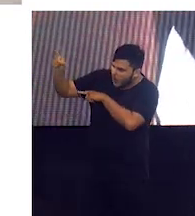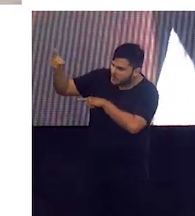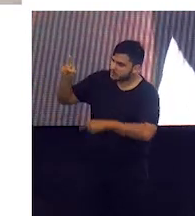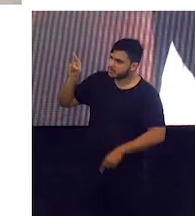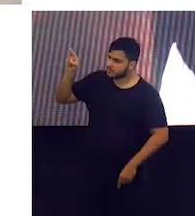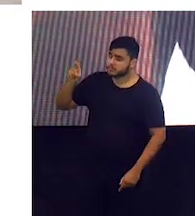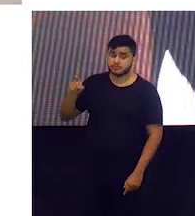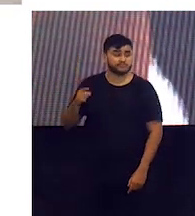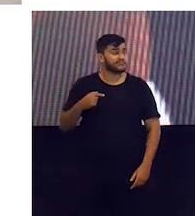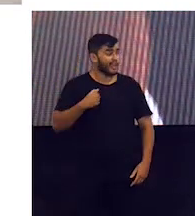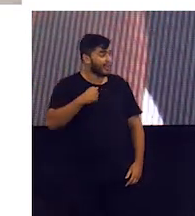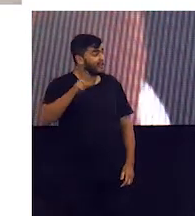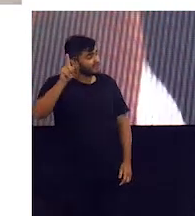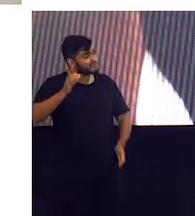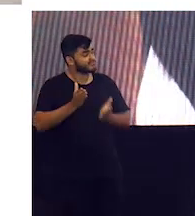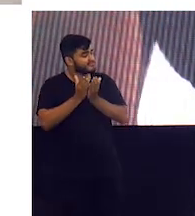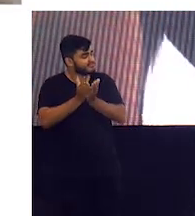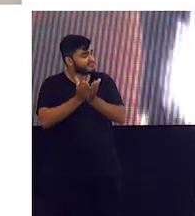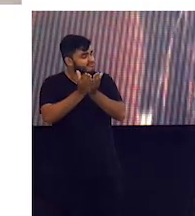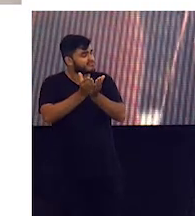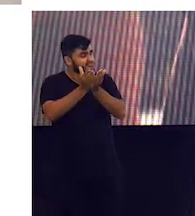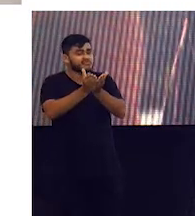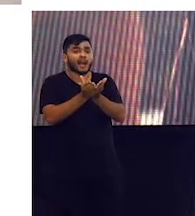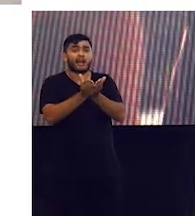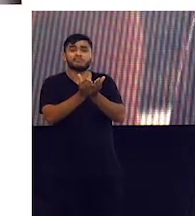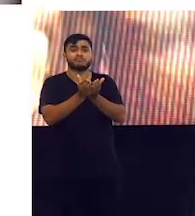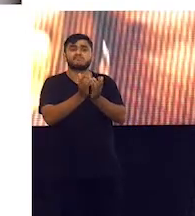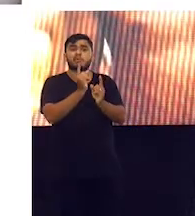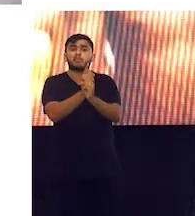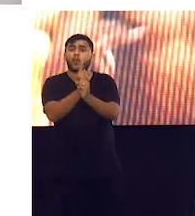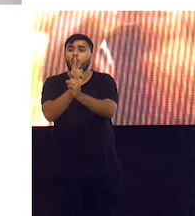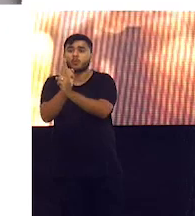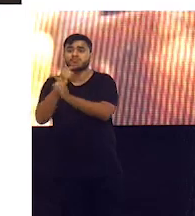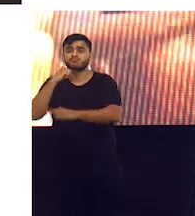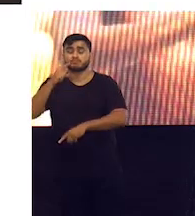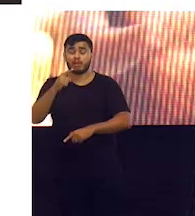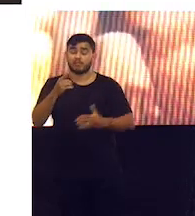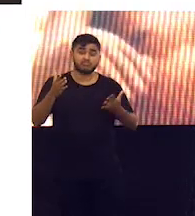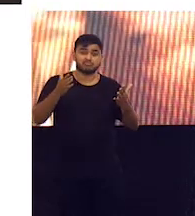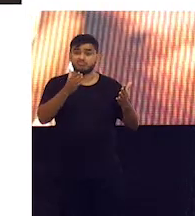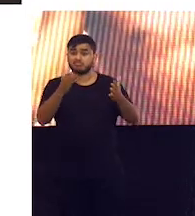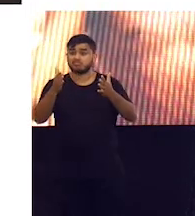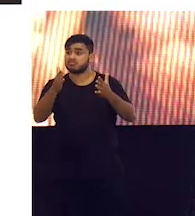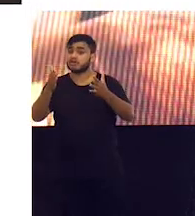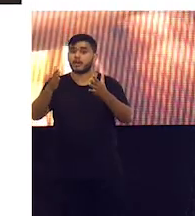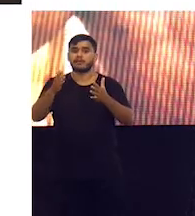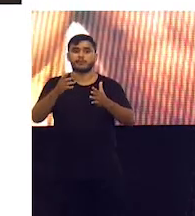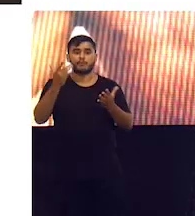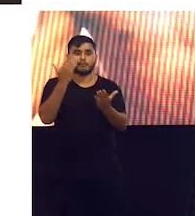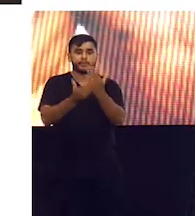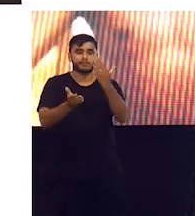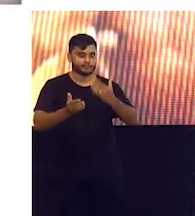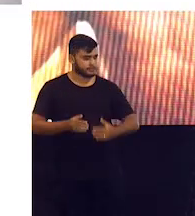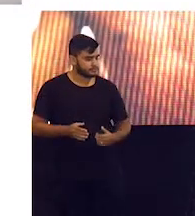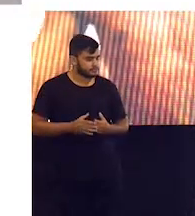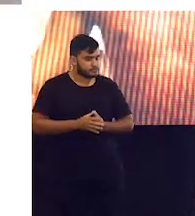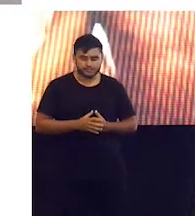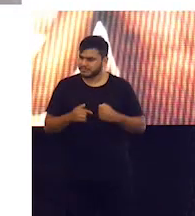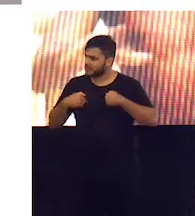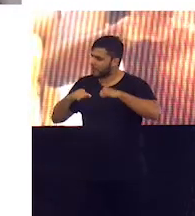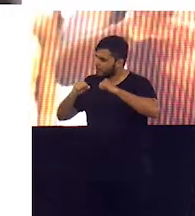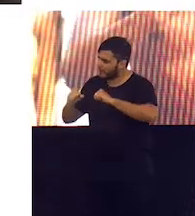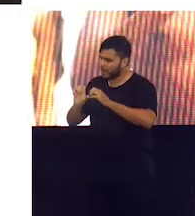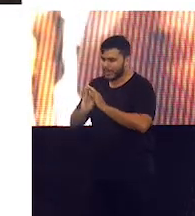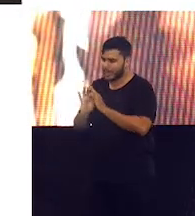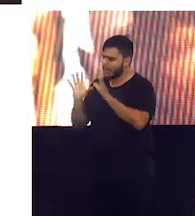que eu me perdi. Eu tava pegando o caminho aqui pras Índias, só que teve obra aí. Porque mudaram tudo. Não, imagina. Fica à vontade, a África é sua. Não repara a bagunça,